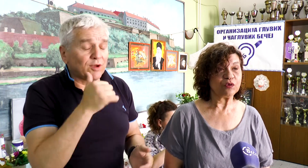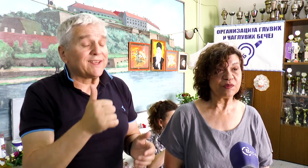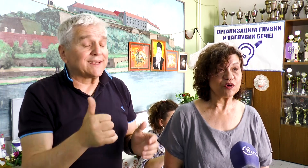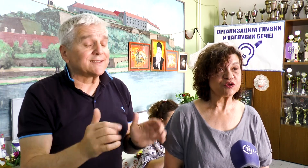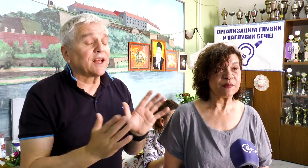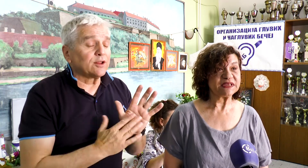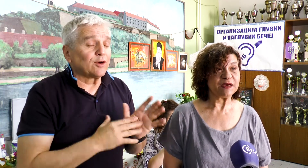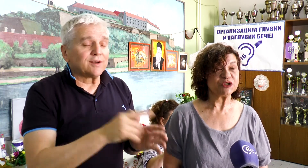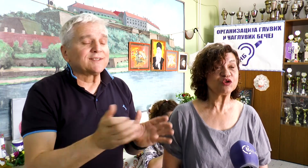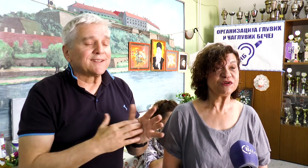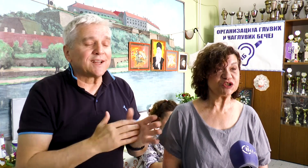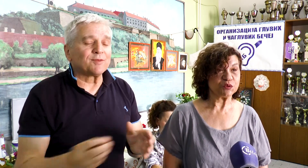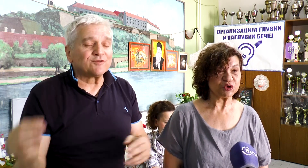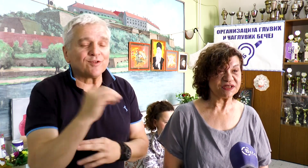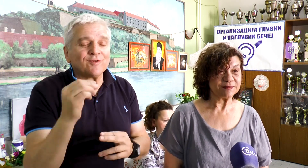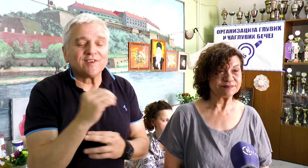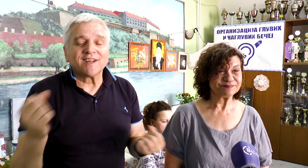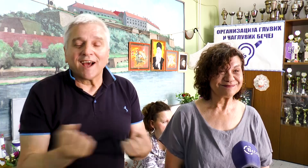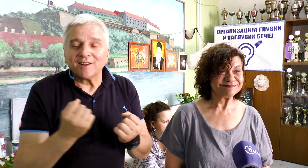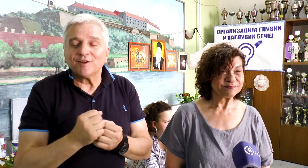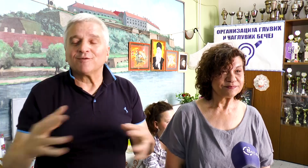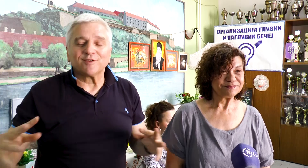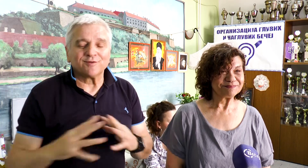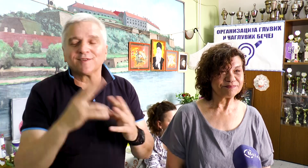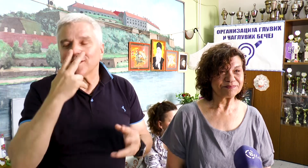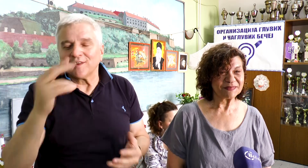da gluvim osobama treba što više druženja.